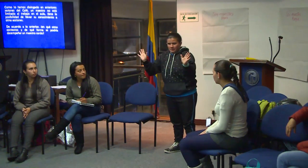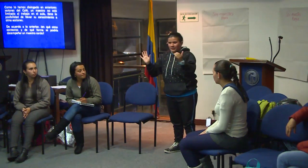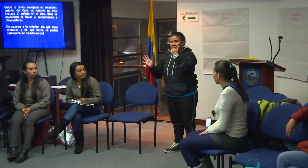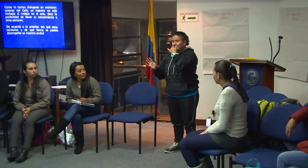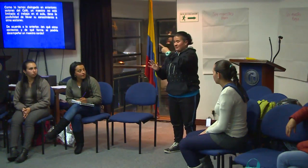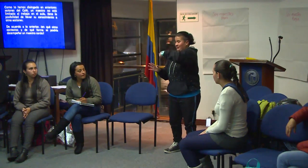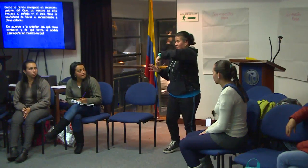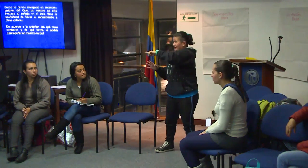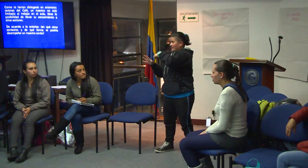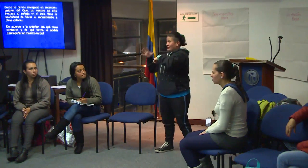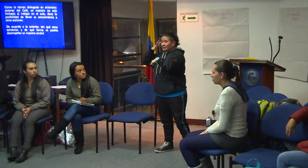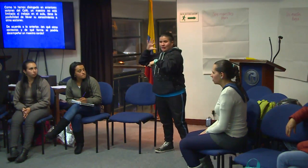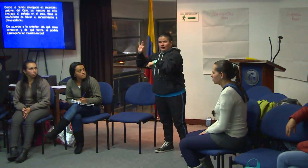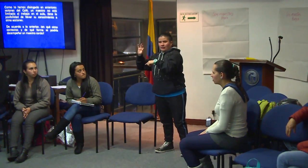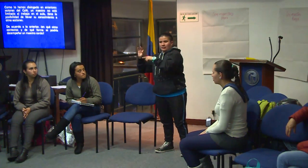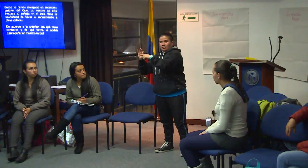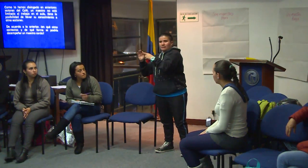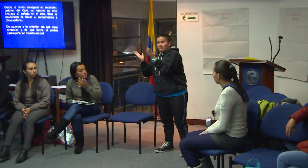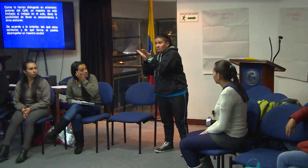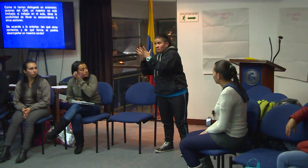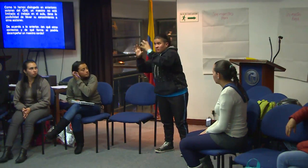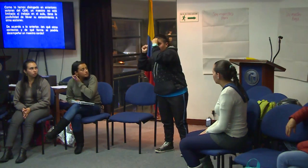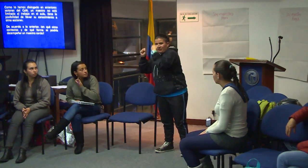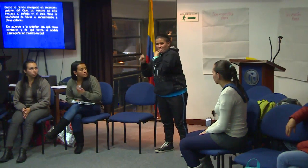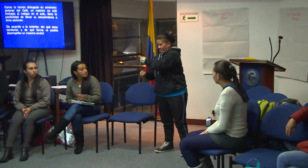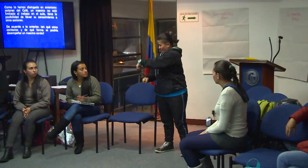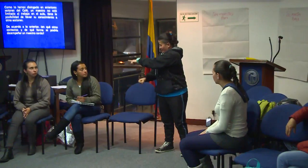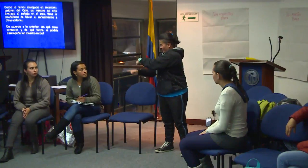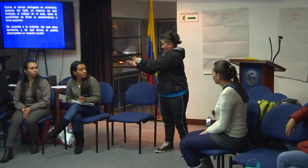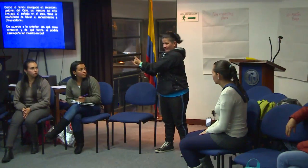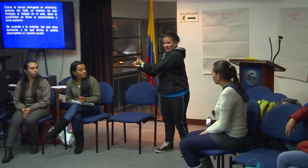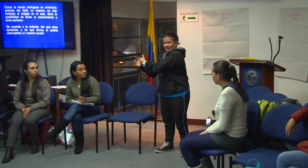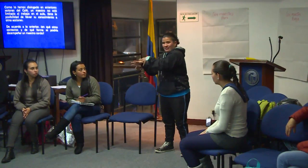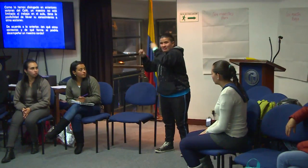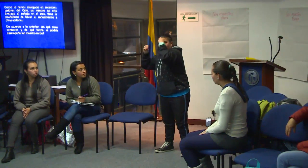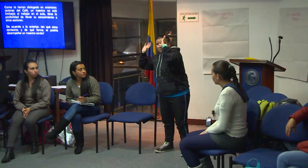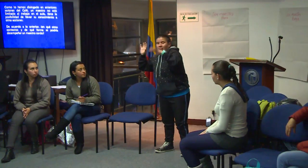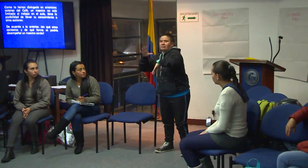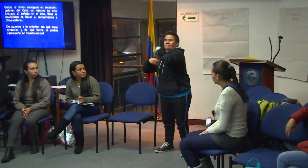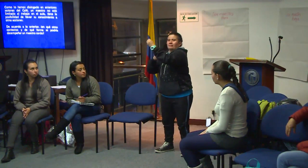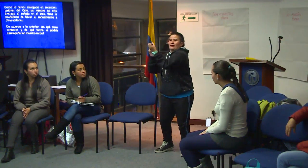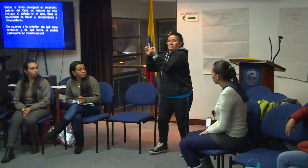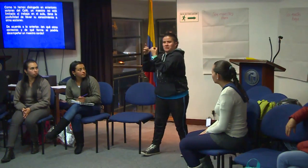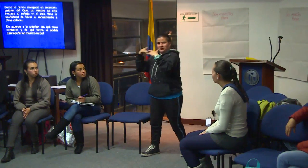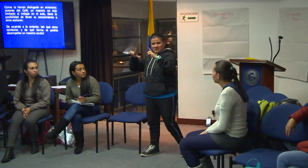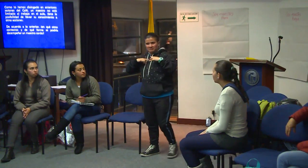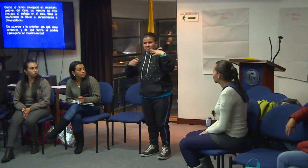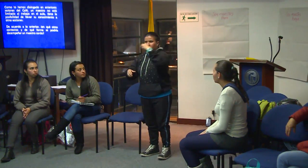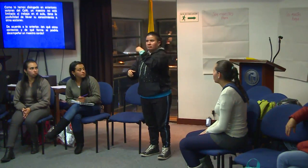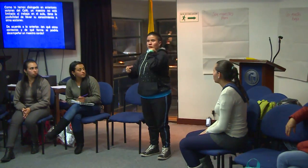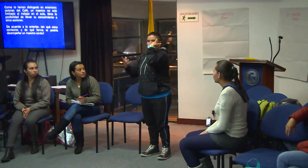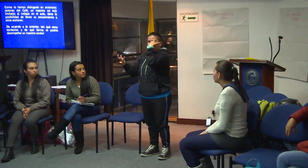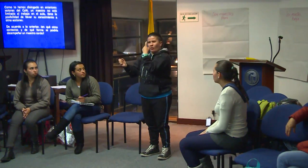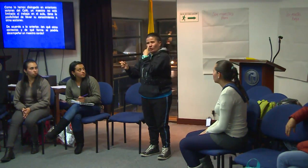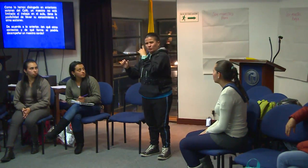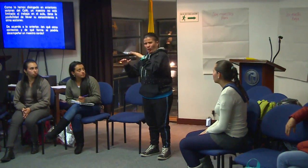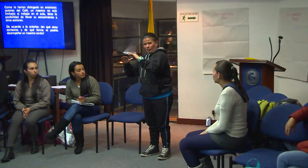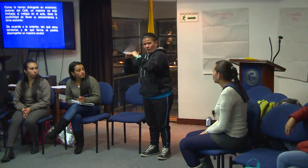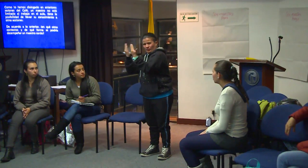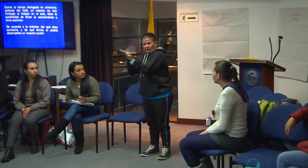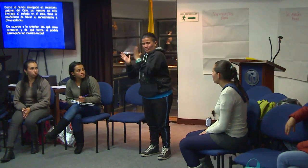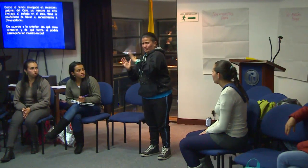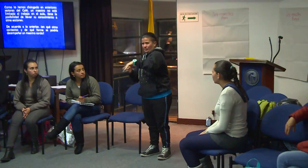No sé si estén de acuerdo o desacuerdo con lo que yo a ustedes ahorita les voy a decir, pero los compañeros oyentes aprenden, acaban